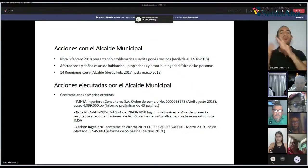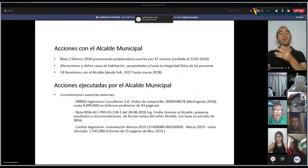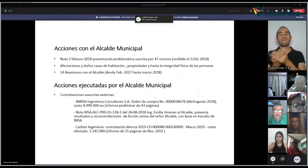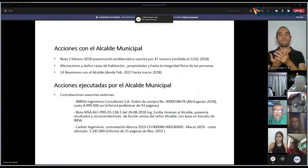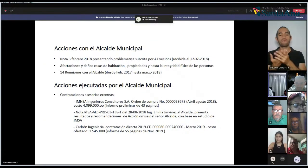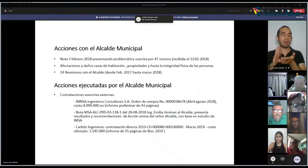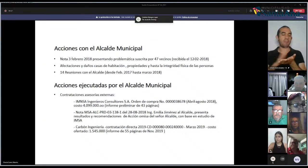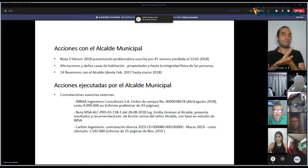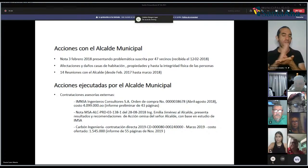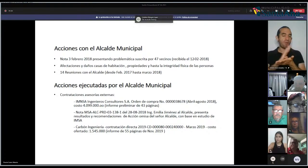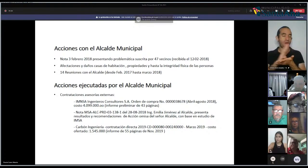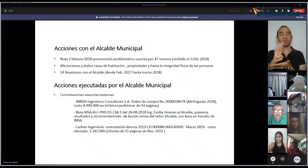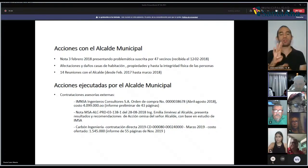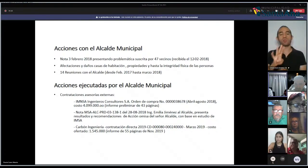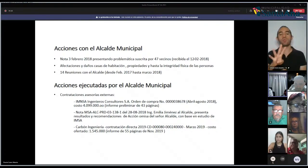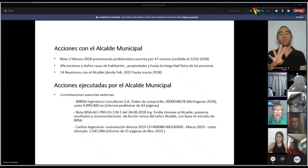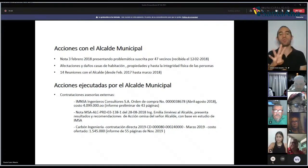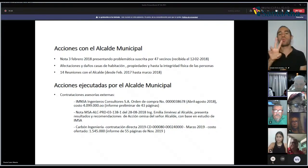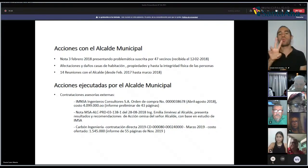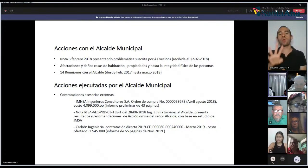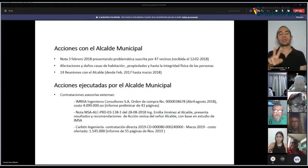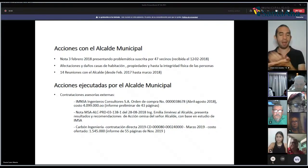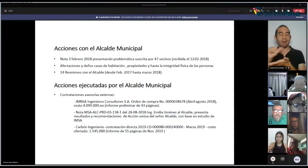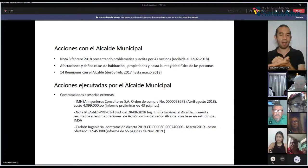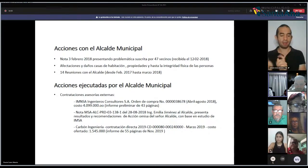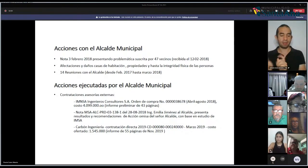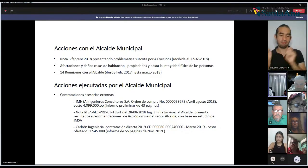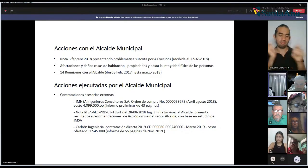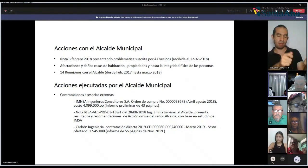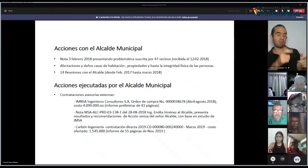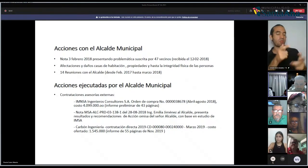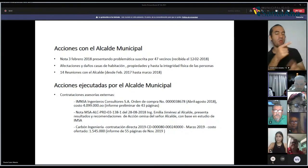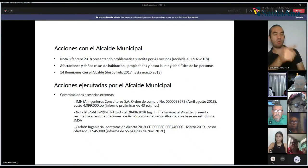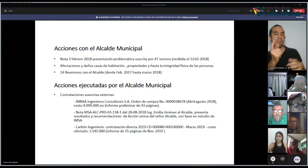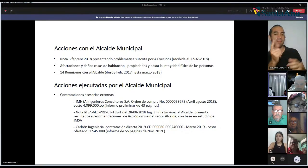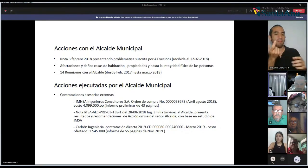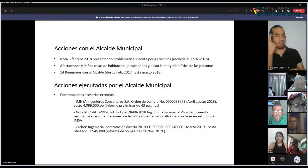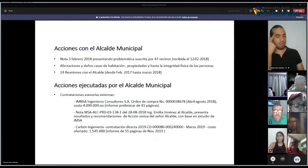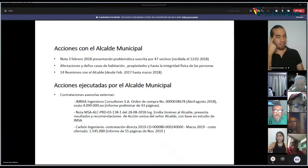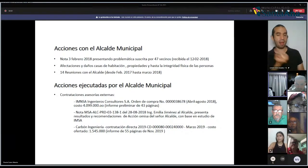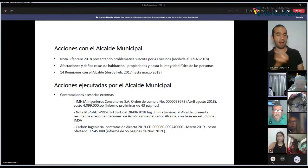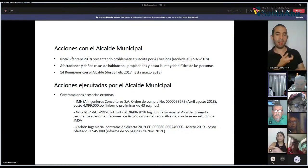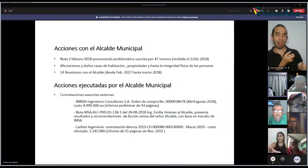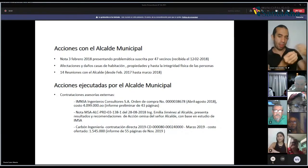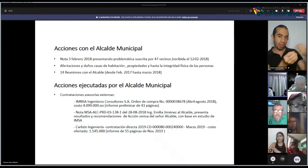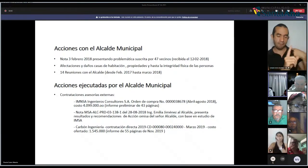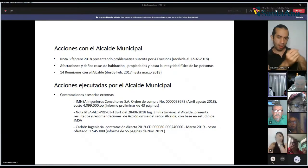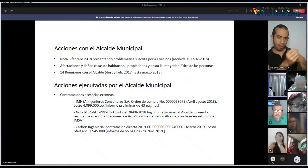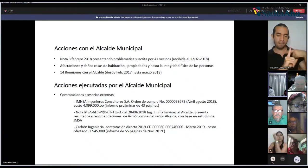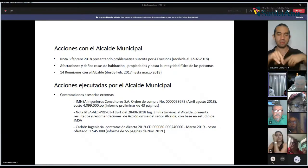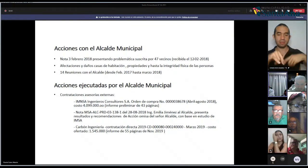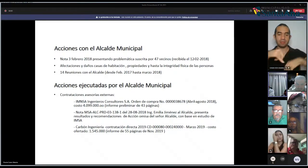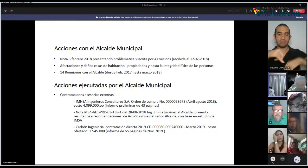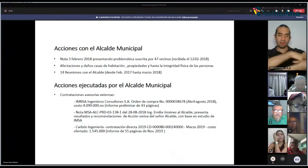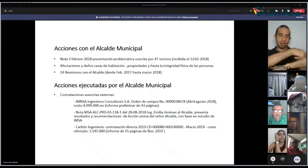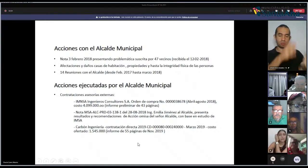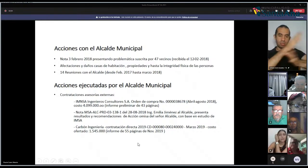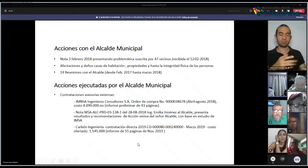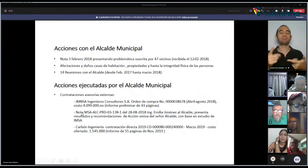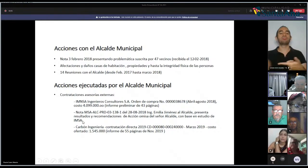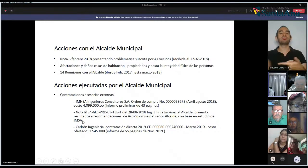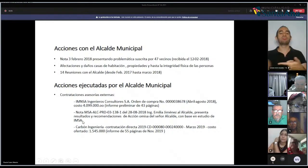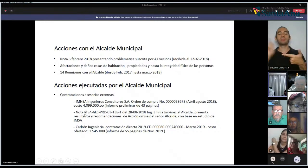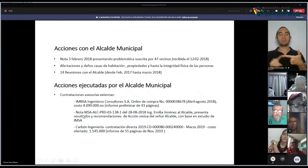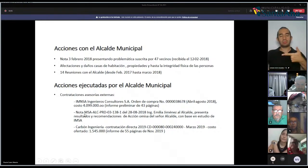consideración de la alcaldía y los ingenieros este de la municipalidad después hay una nota que no referir más adelante